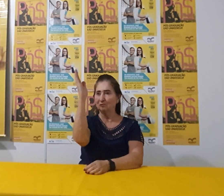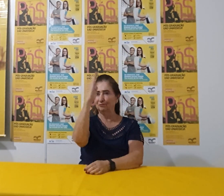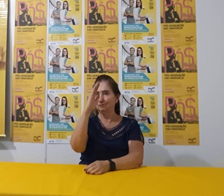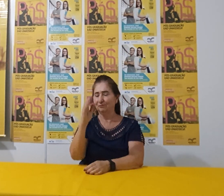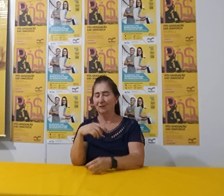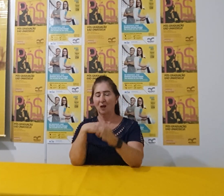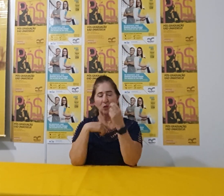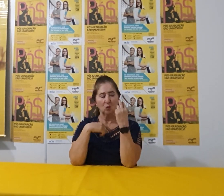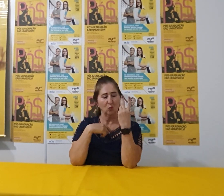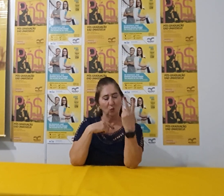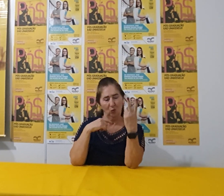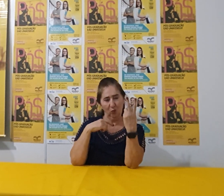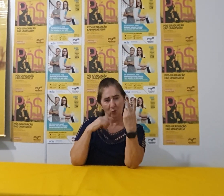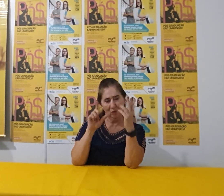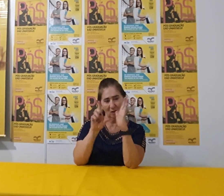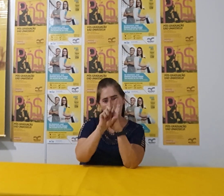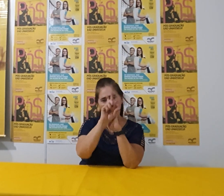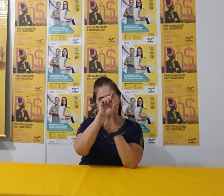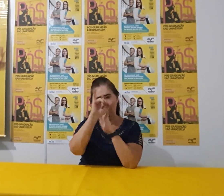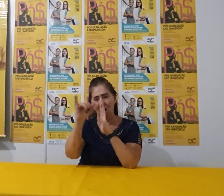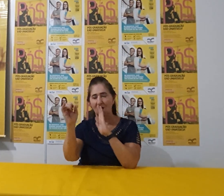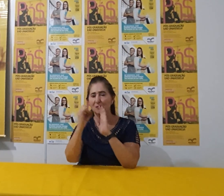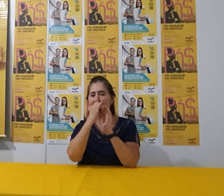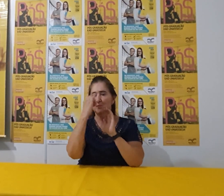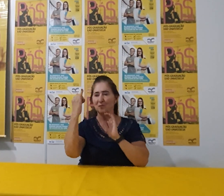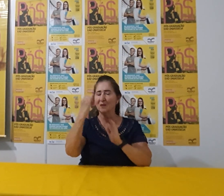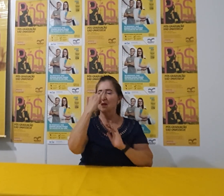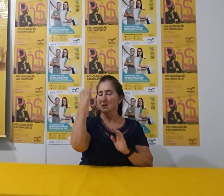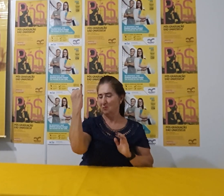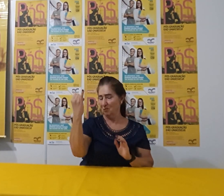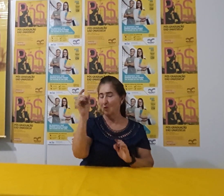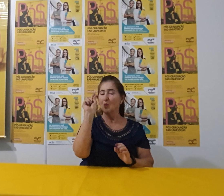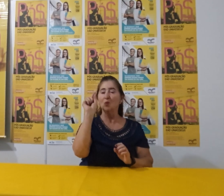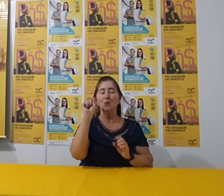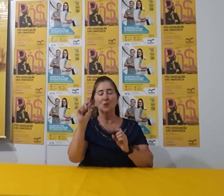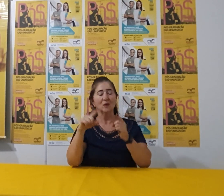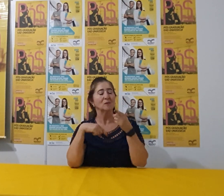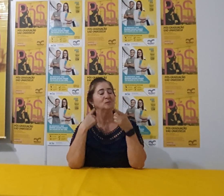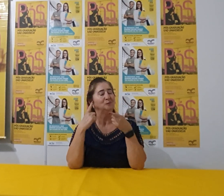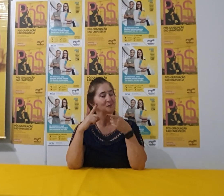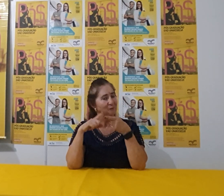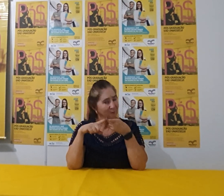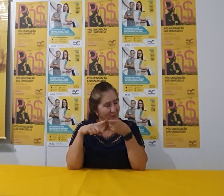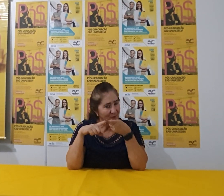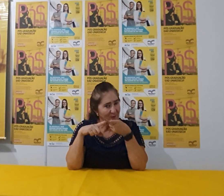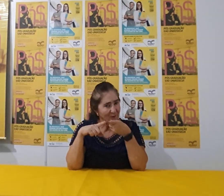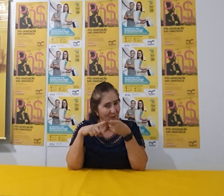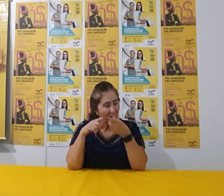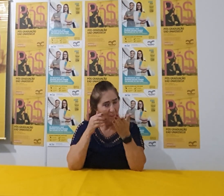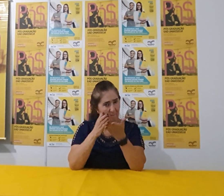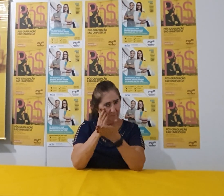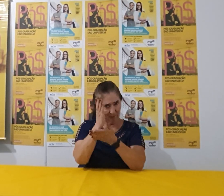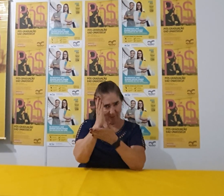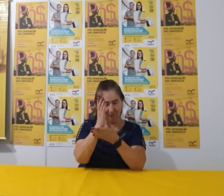leis de suma importância para a comunidade surda foram aprovadas. A Lei